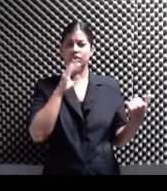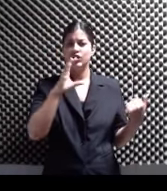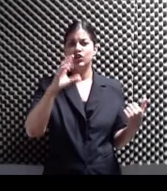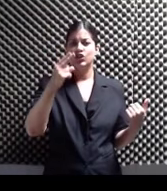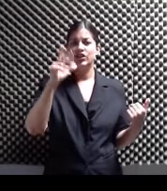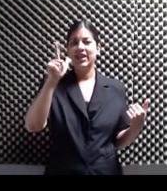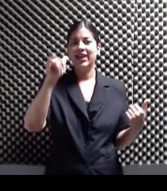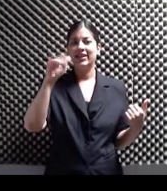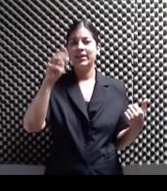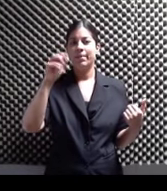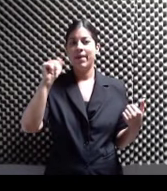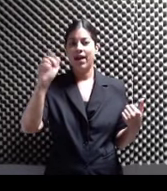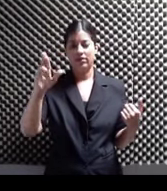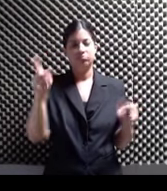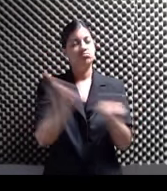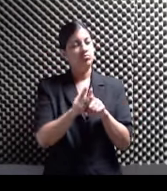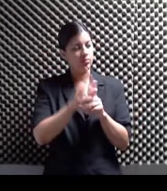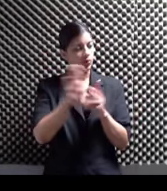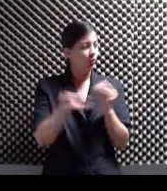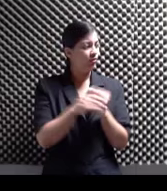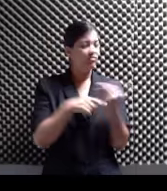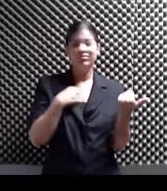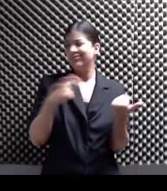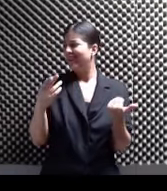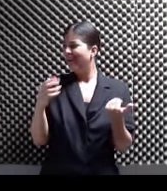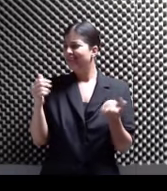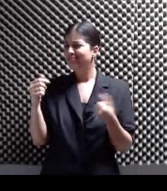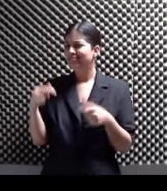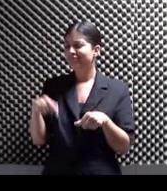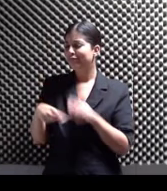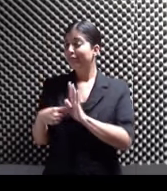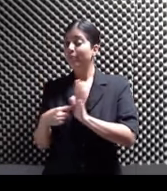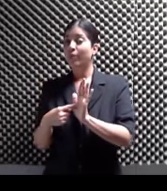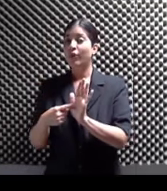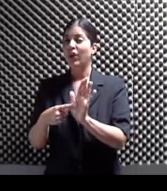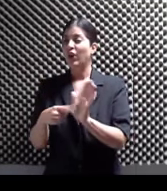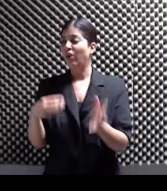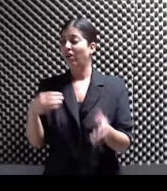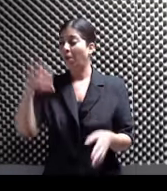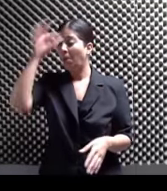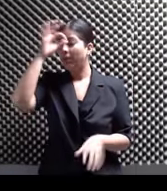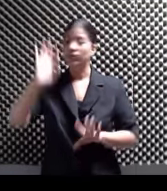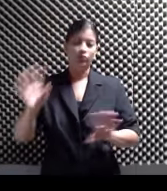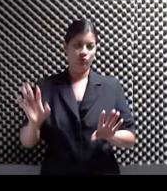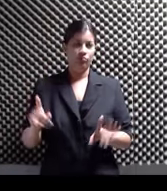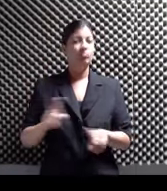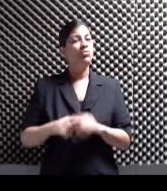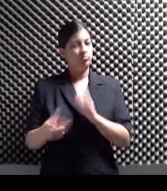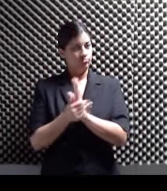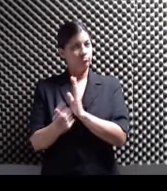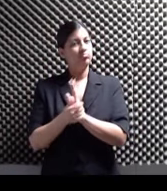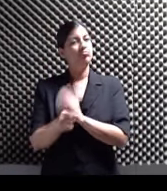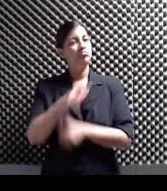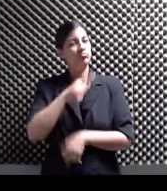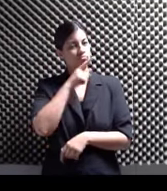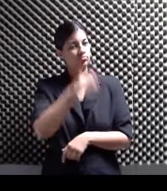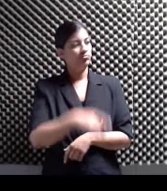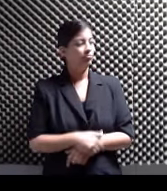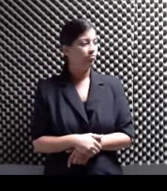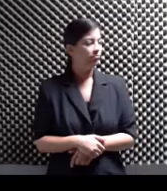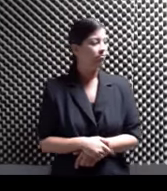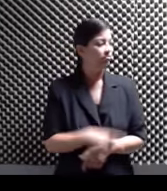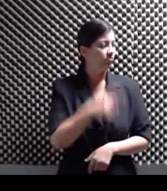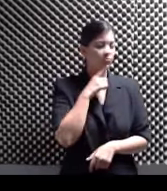Ella es nuestra amadora. Y contrario a lo que la gente puede decir, a veces, ah, estas modelitos no. Vayan a ver. Porque ella sorprende. De verdad que sorprende,